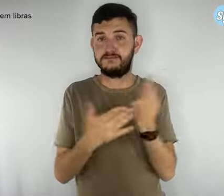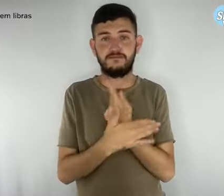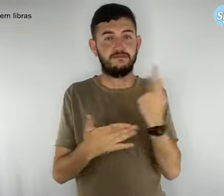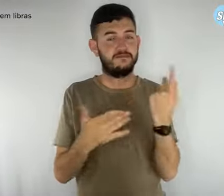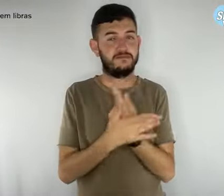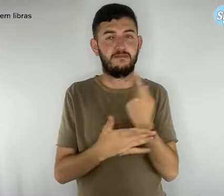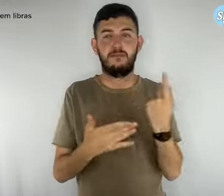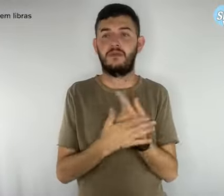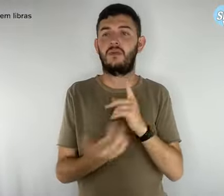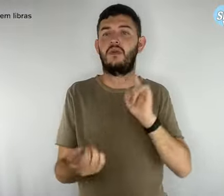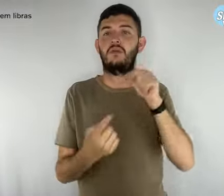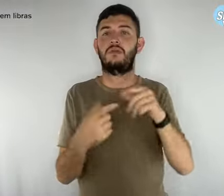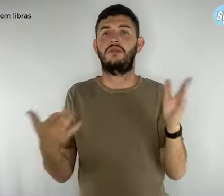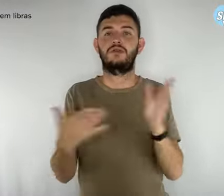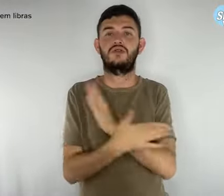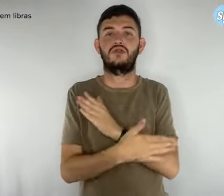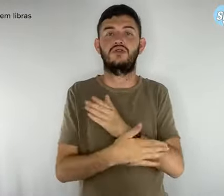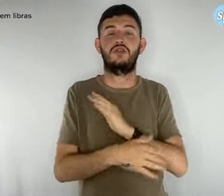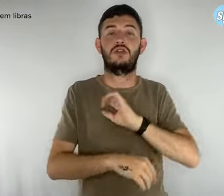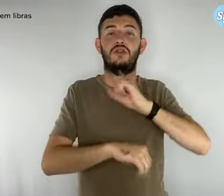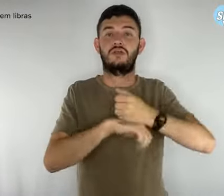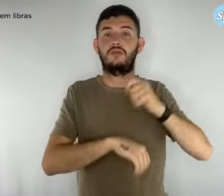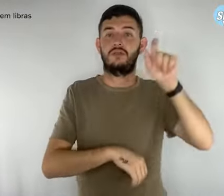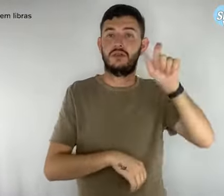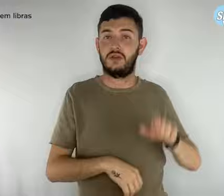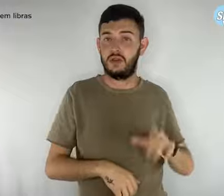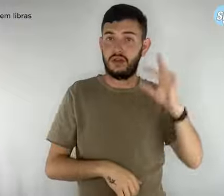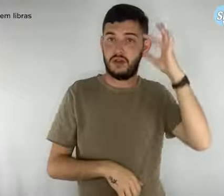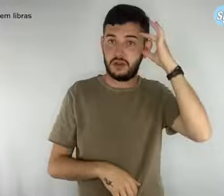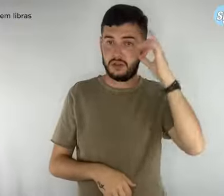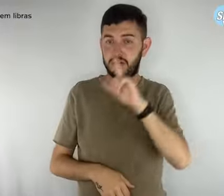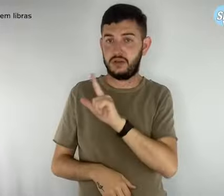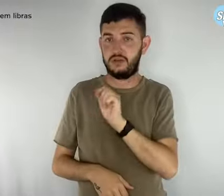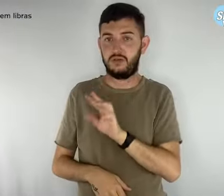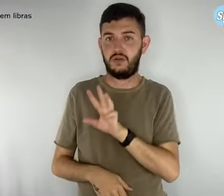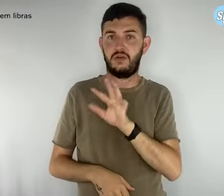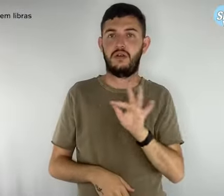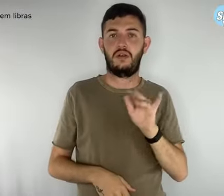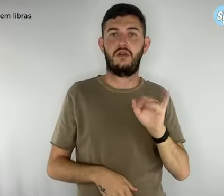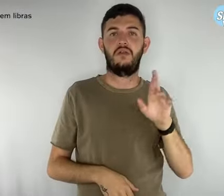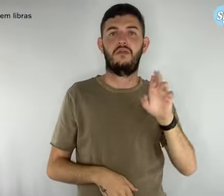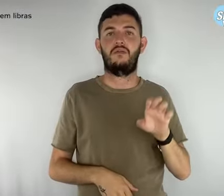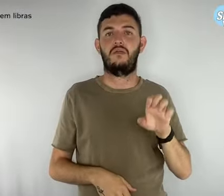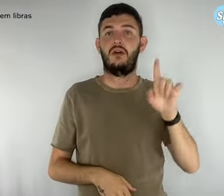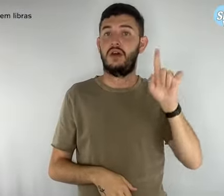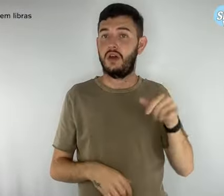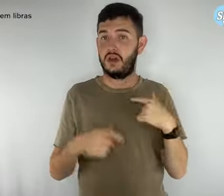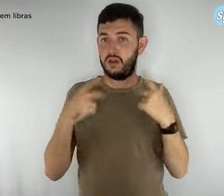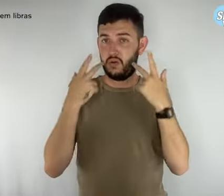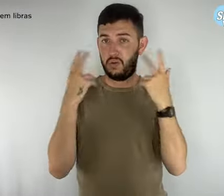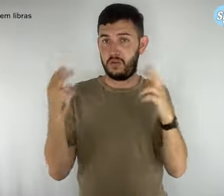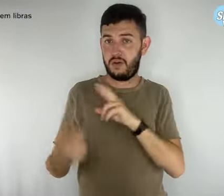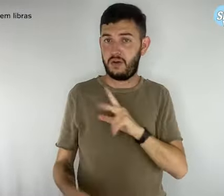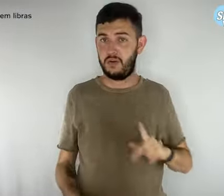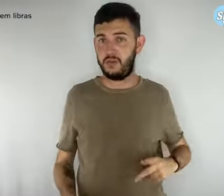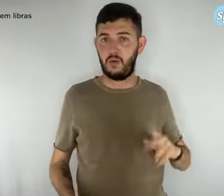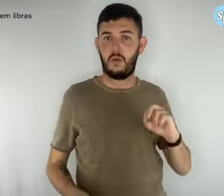para retirá-la do comando do país. O lawfare é normal em repúblicas ou